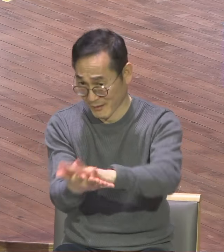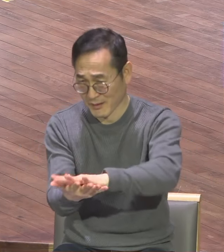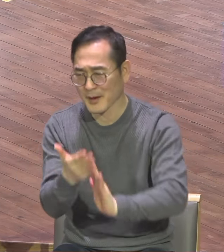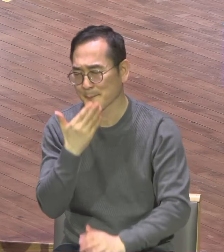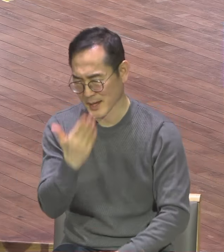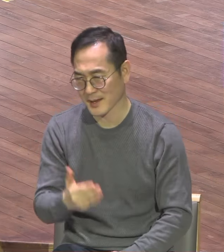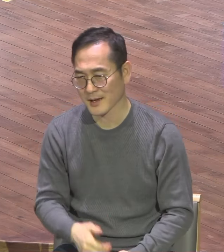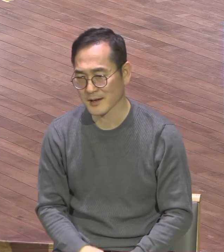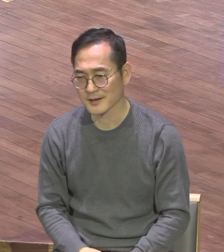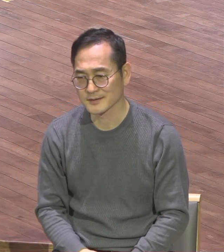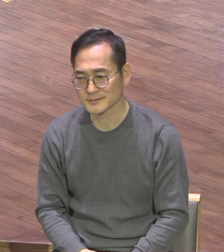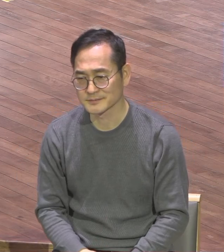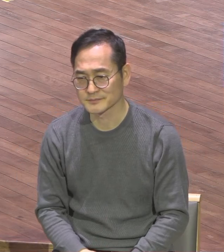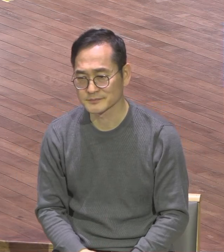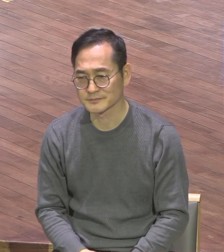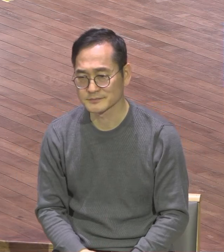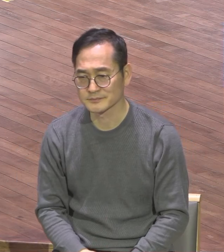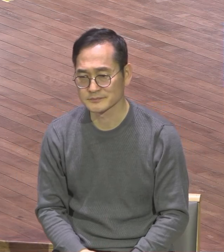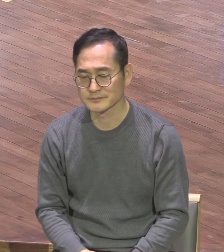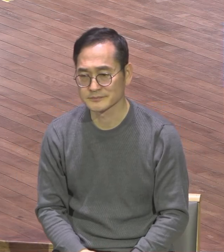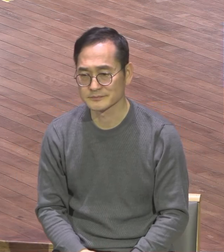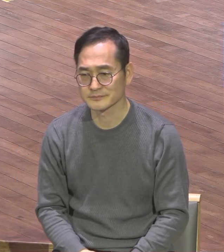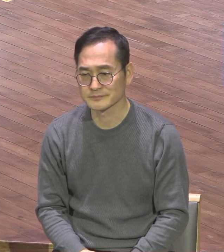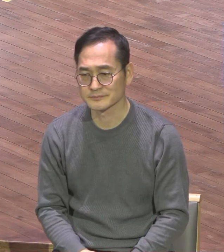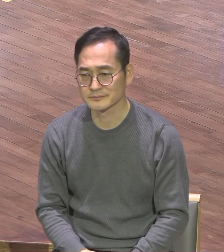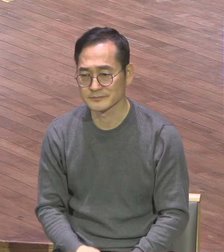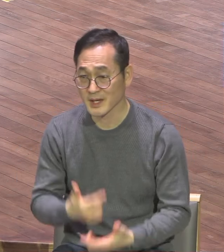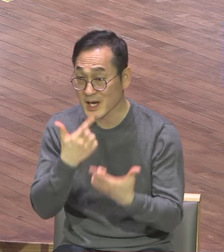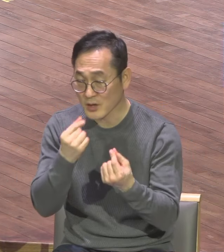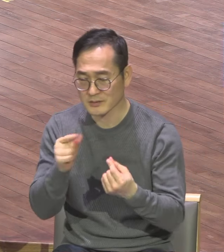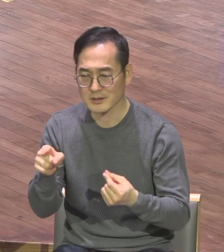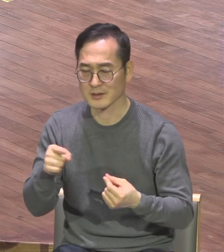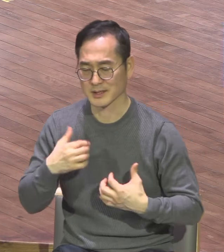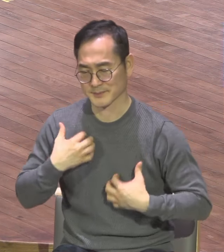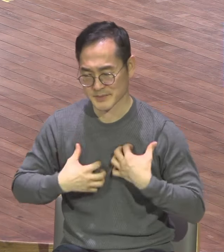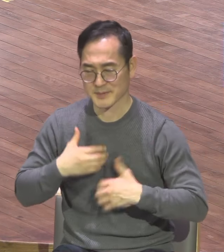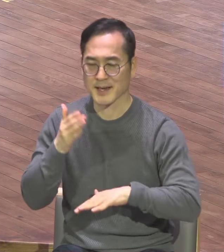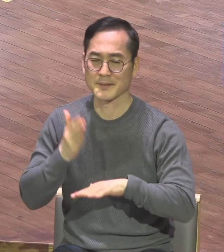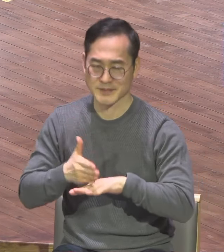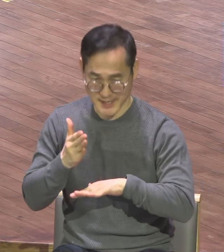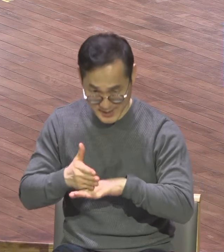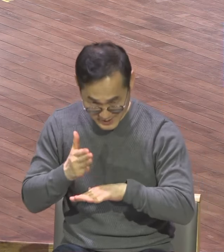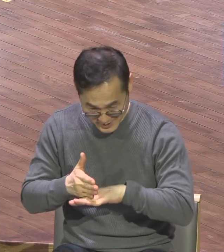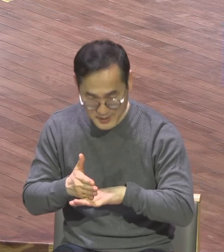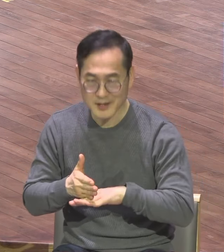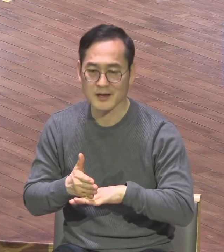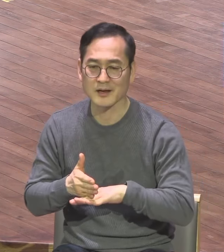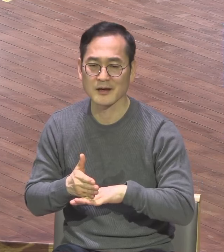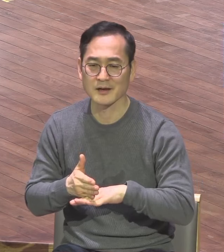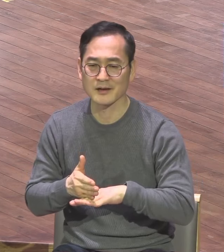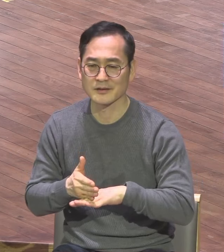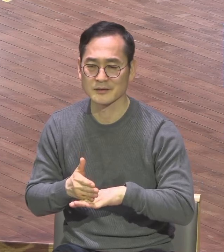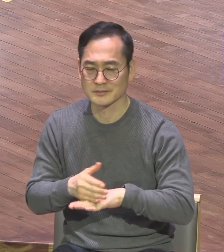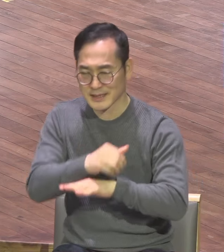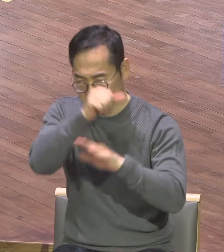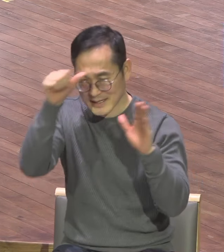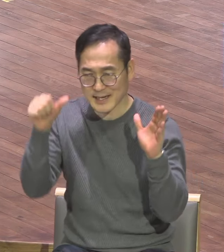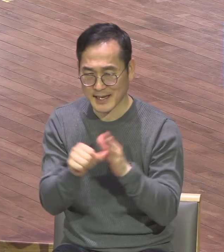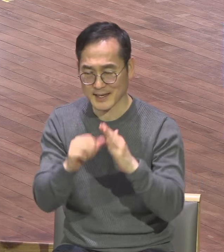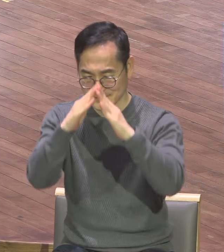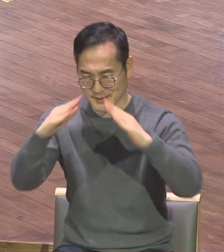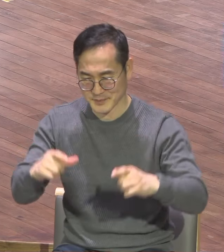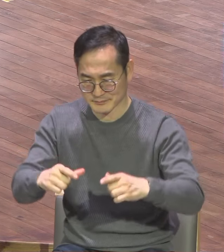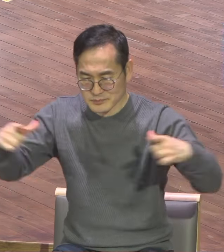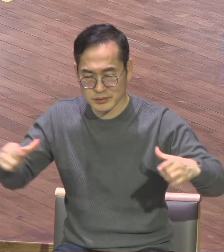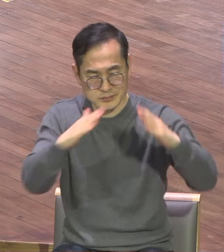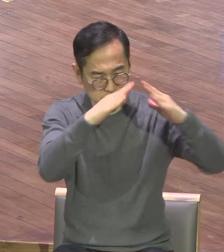영계 모든 성도들 이런 생동감 넘치는 기쁨과 감사의 삶을 살면서 삶의 모든 장막탄